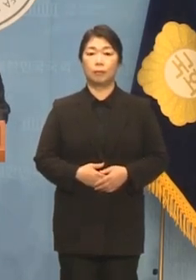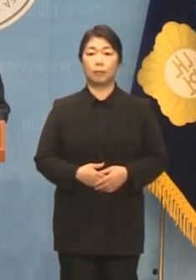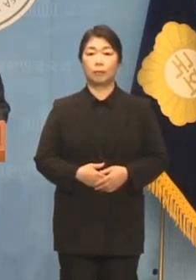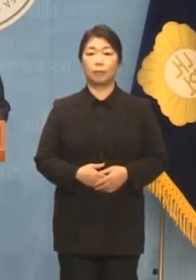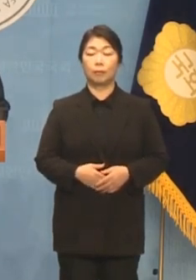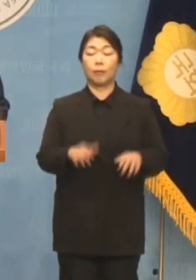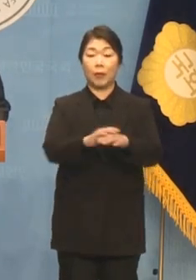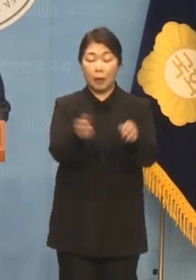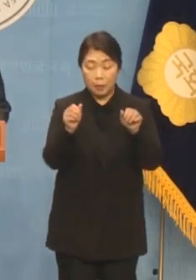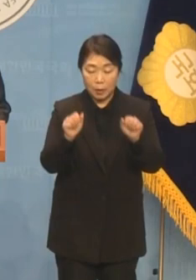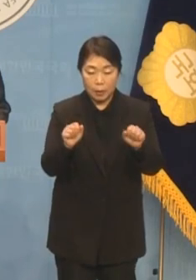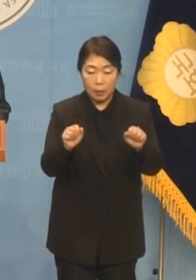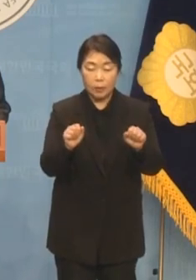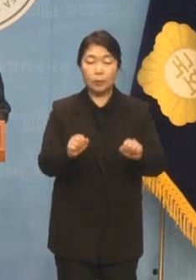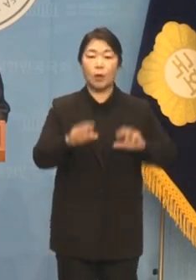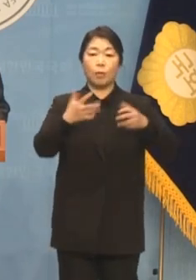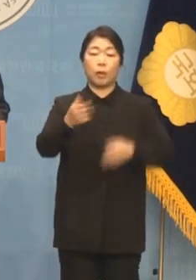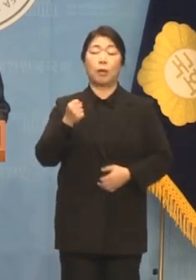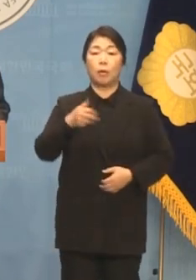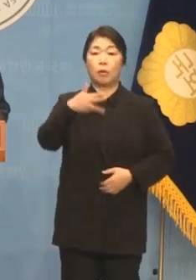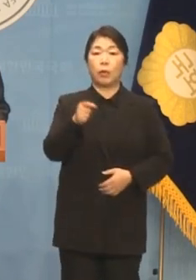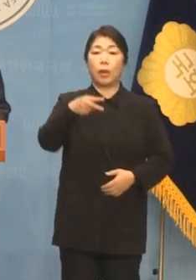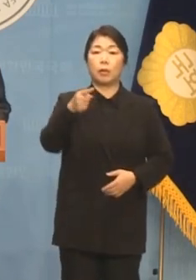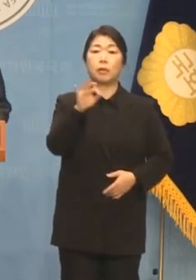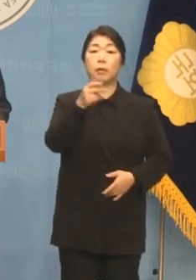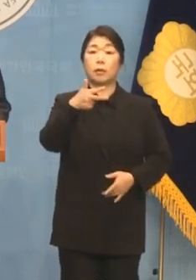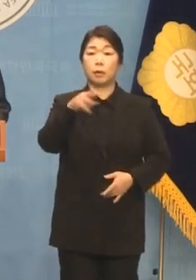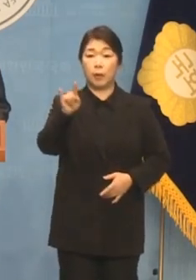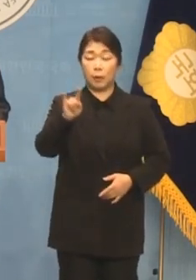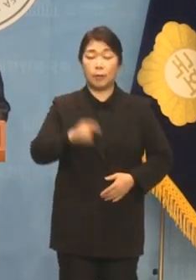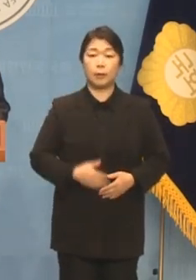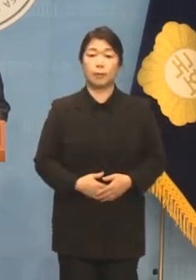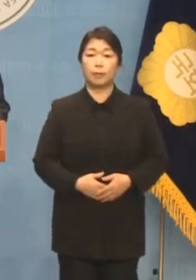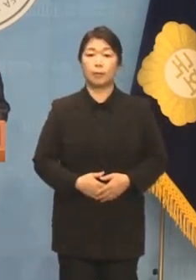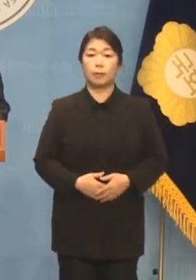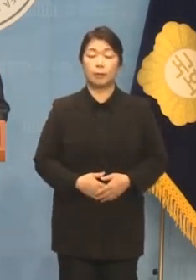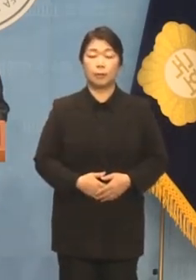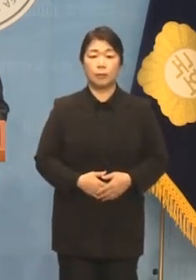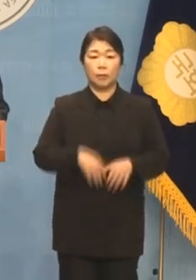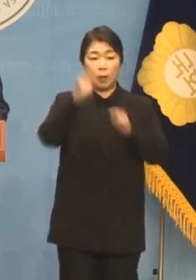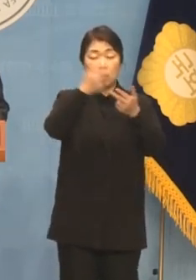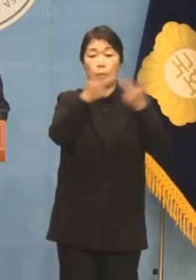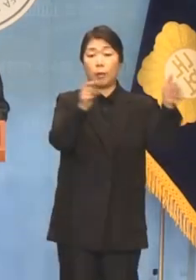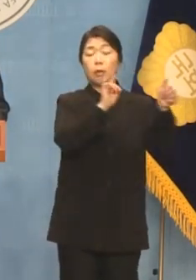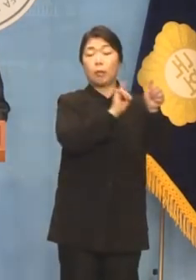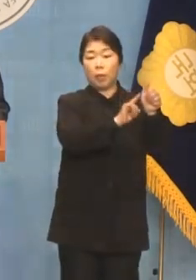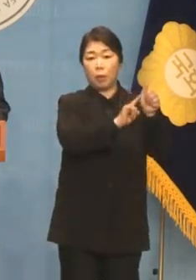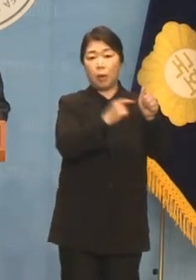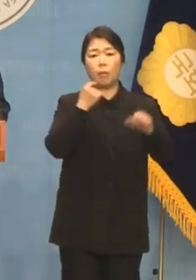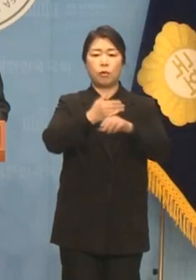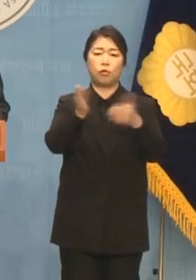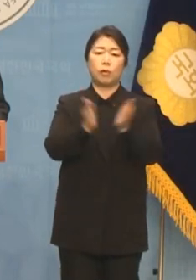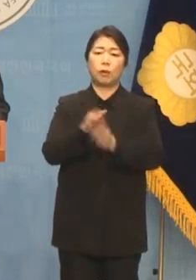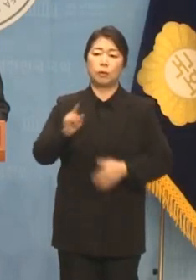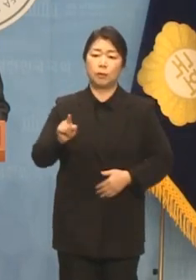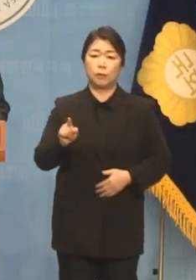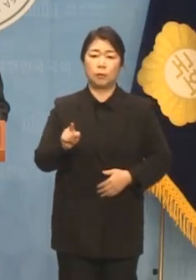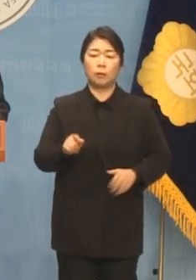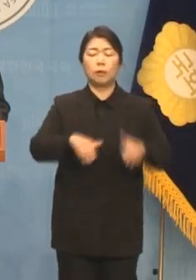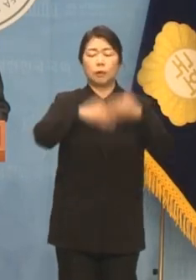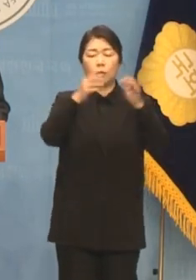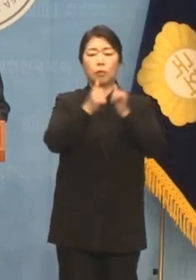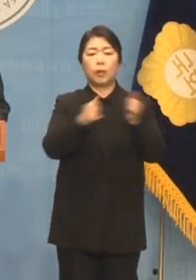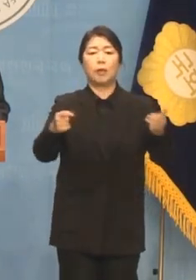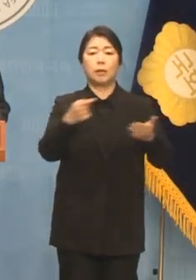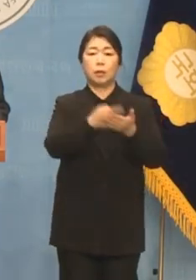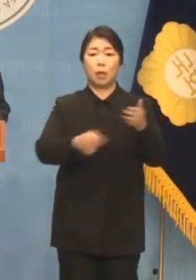ja 안녕하십니까 국민임 최승재 의원입니다 이재명 대표와 민주당은 전국민